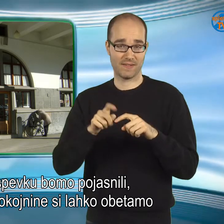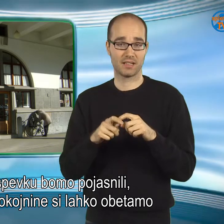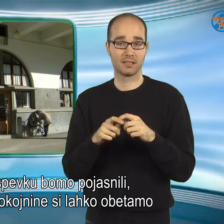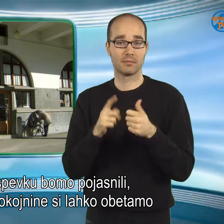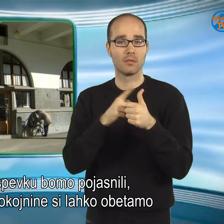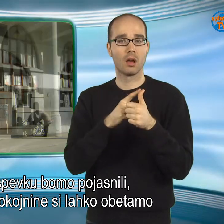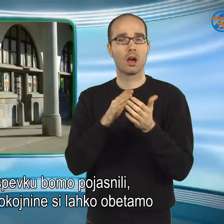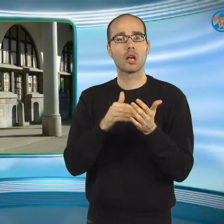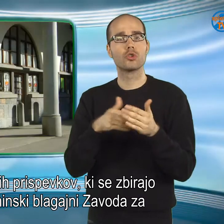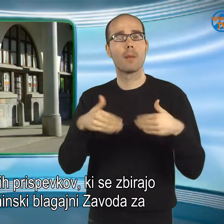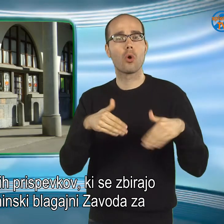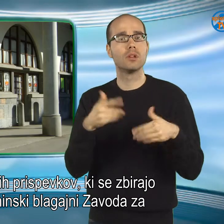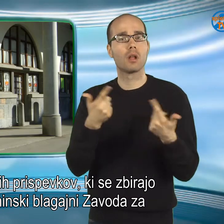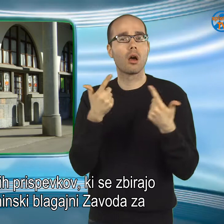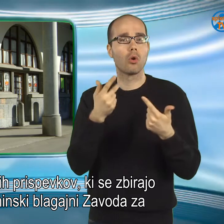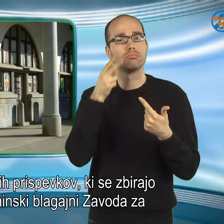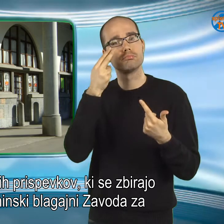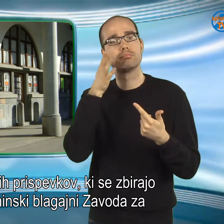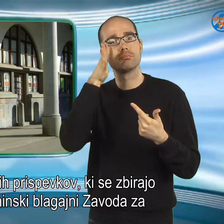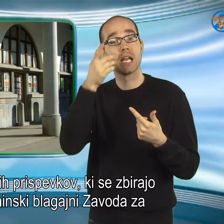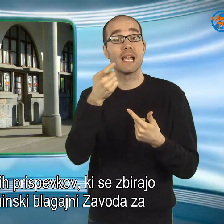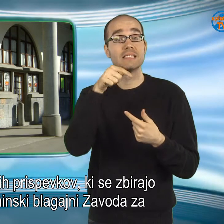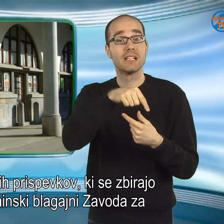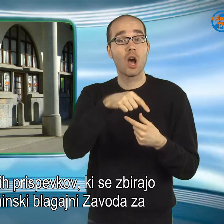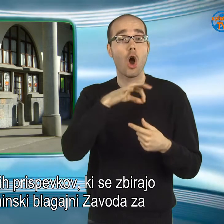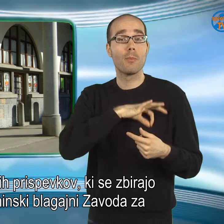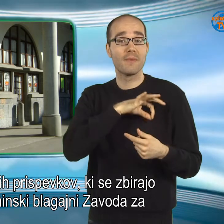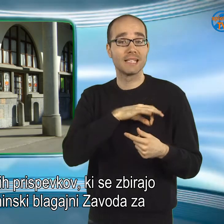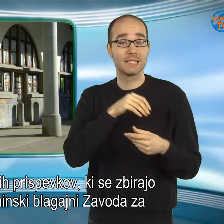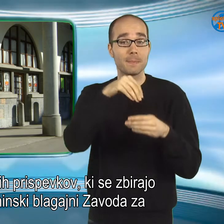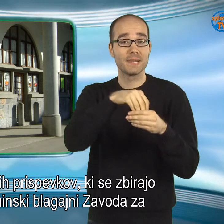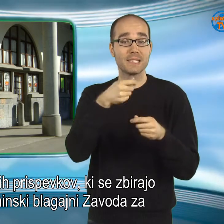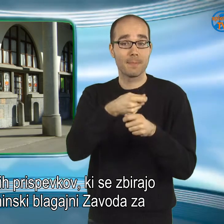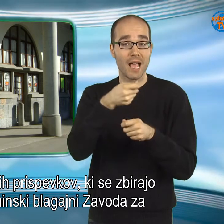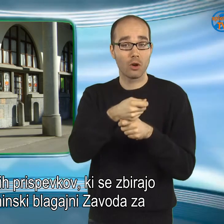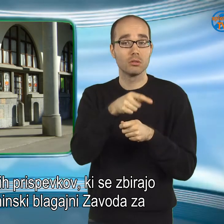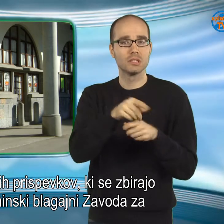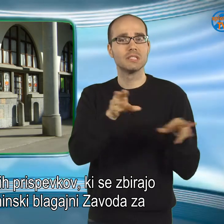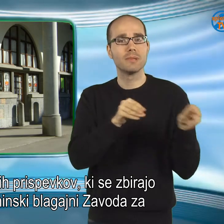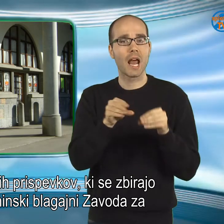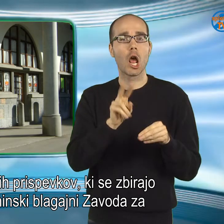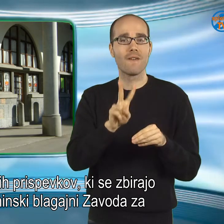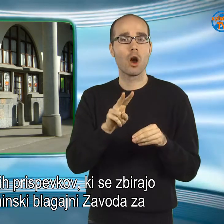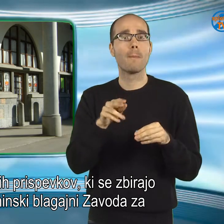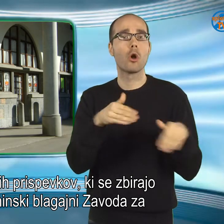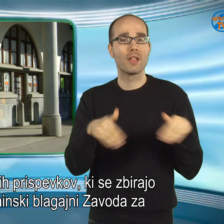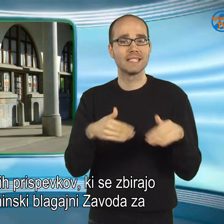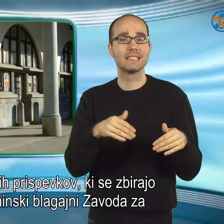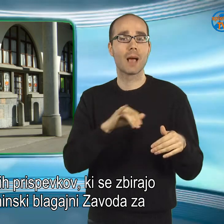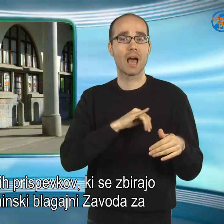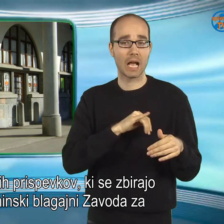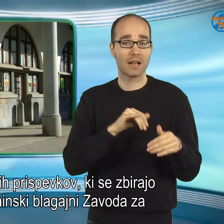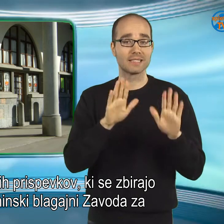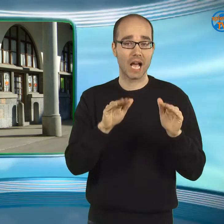lahko obetamo iz obveznih prispevkov, ki se zbirajo v pokojninski blagajni Zavoda za pokojninsko in